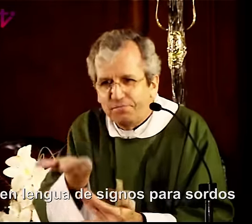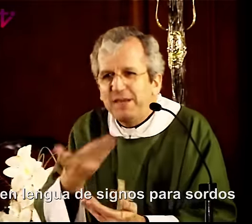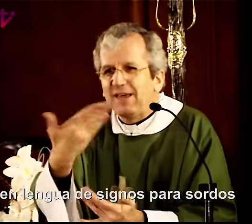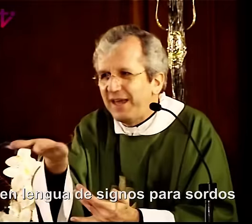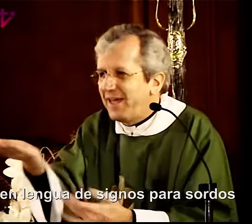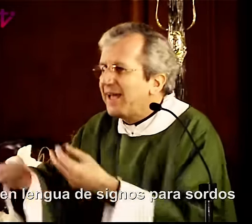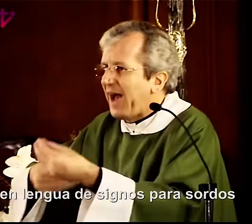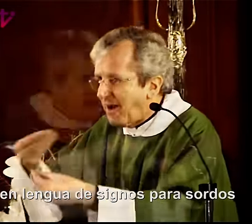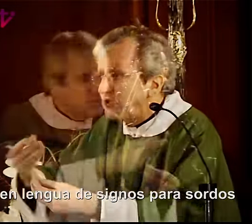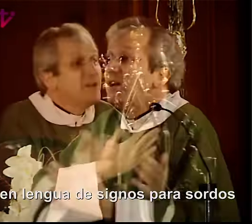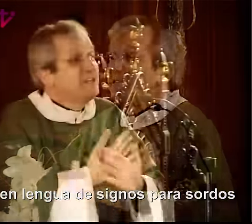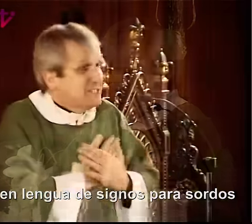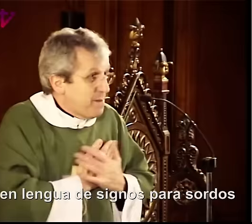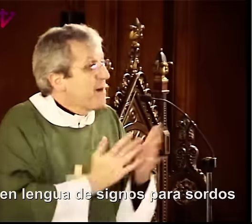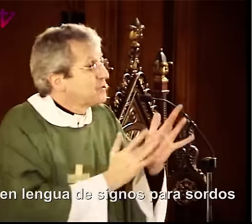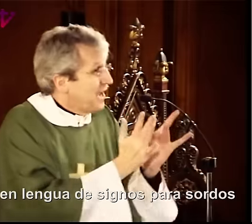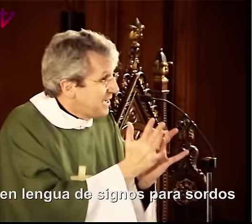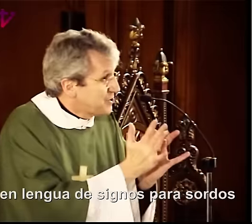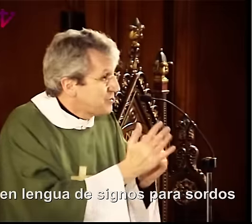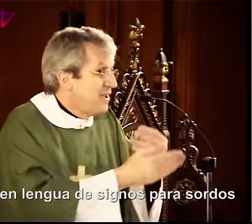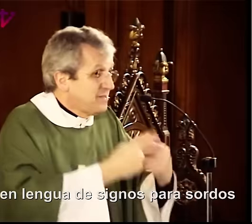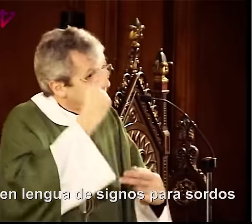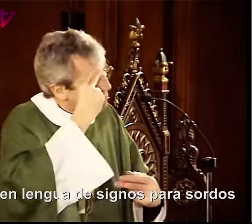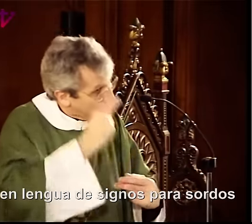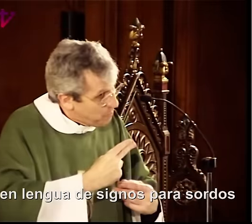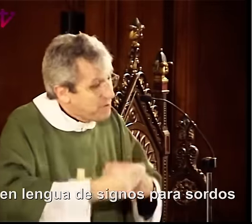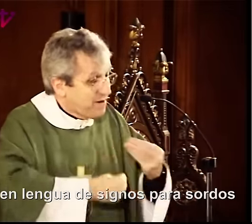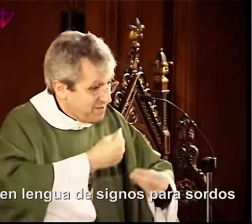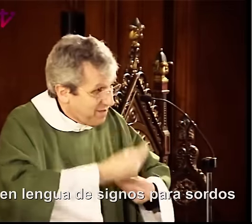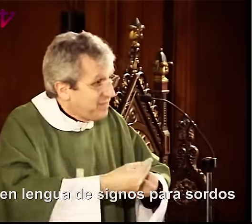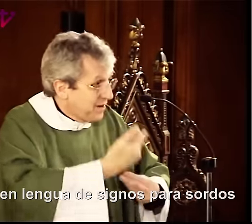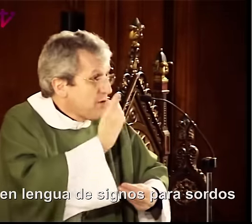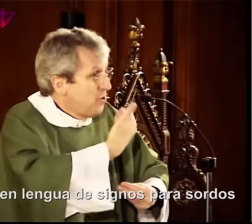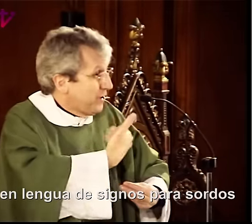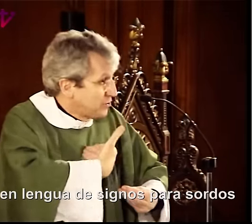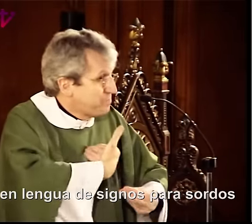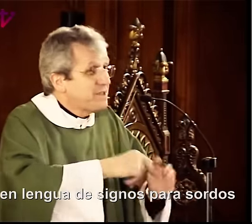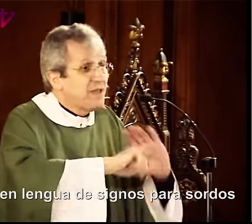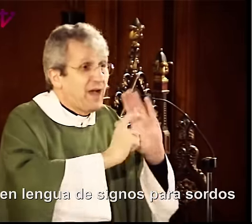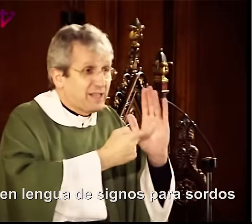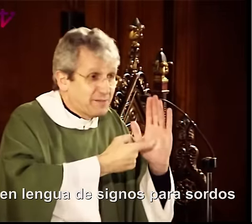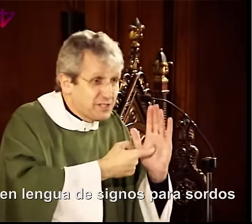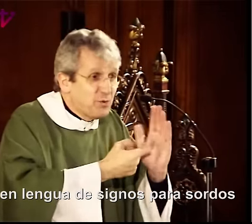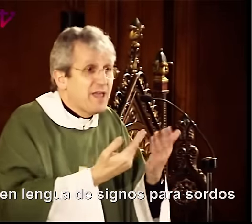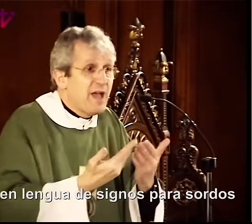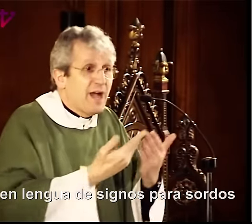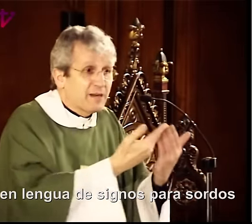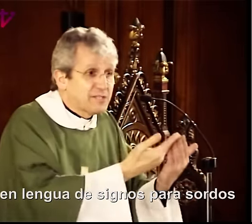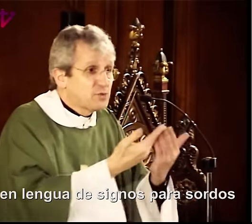pide que hagamos. Si amamos a Jesús, debemos cumplir y hacer lo que nos pide a través de su ley, a través de su